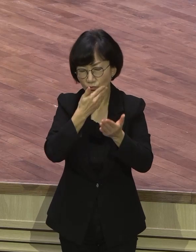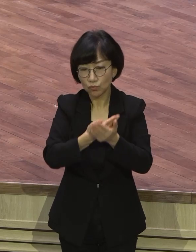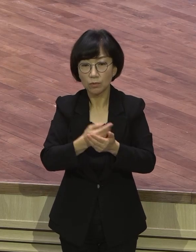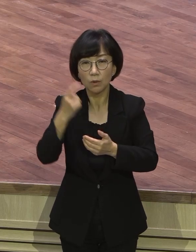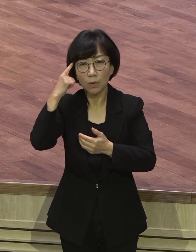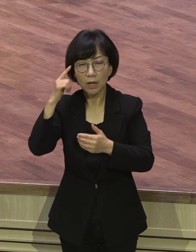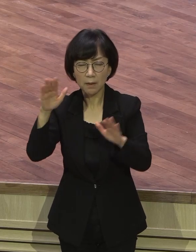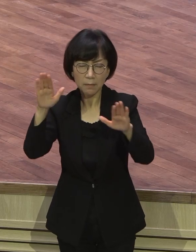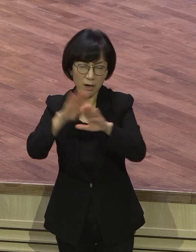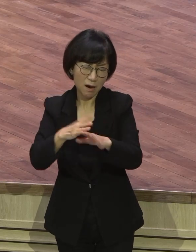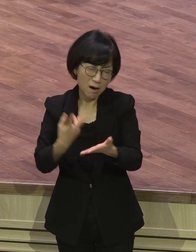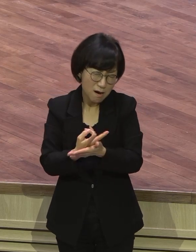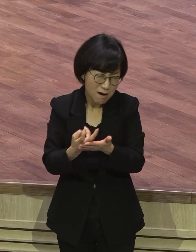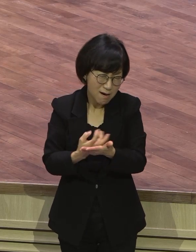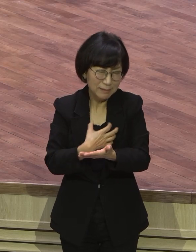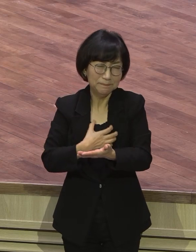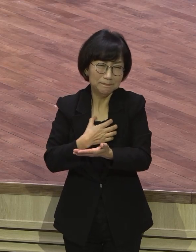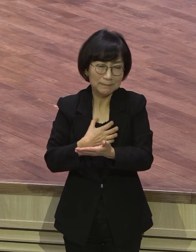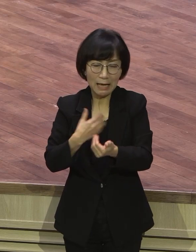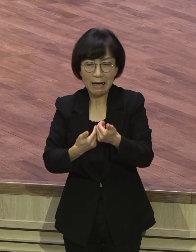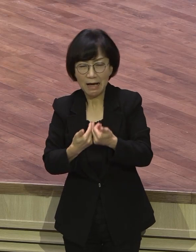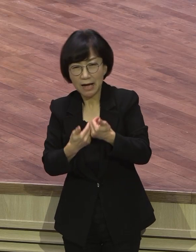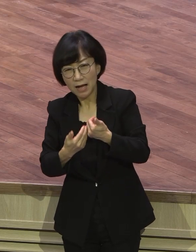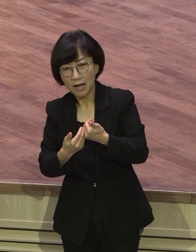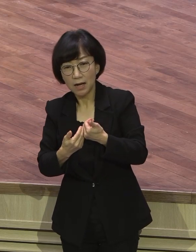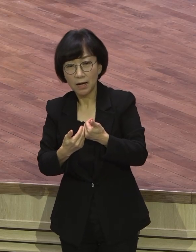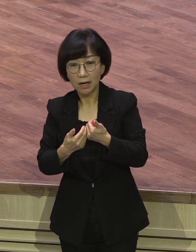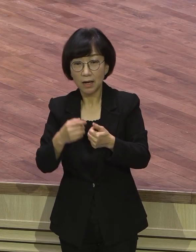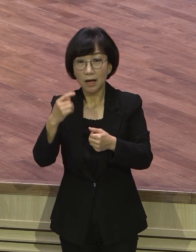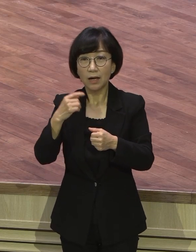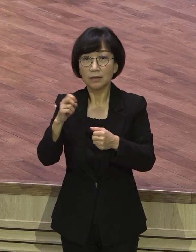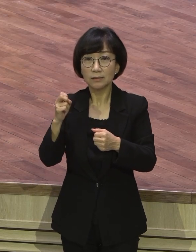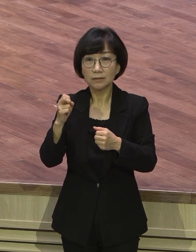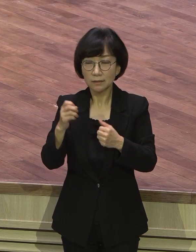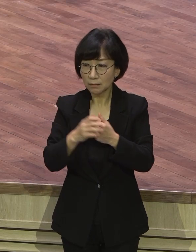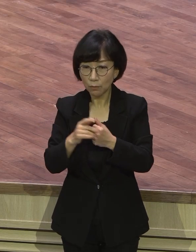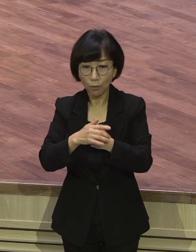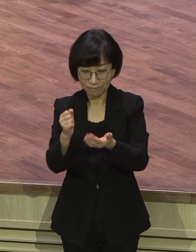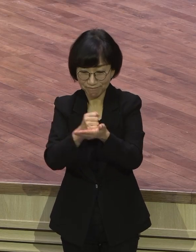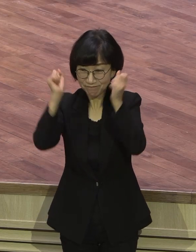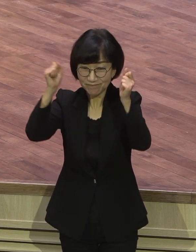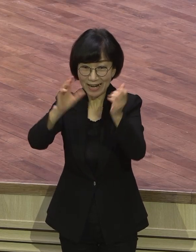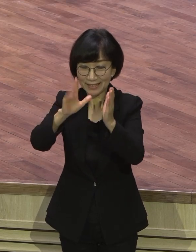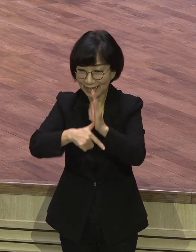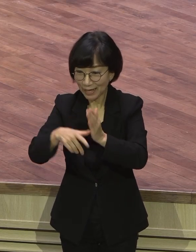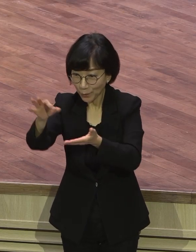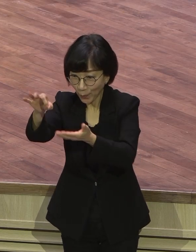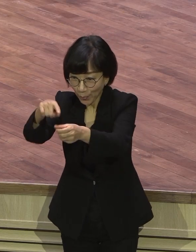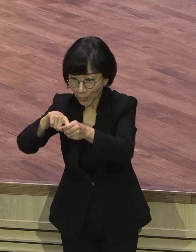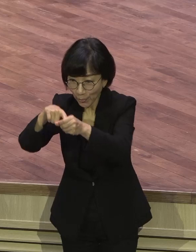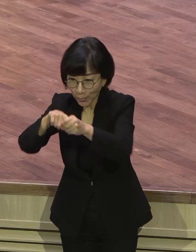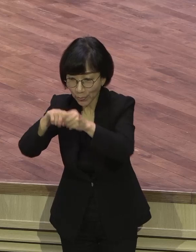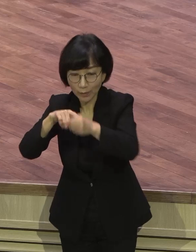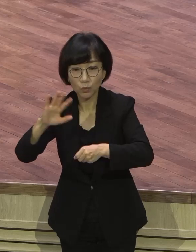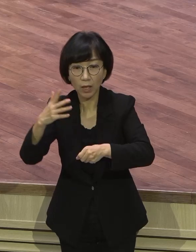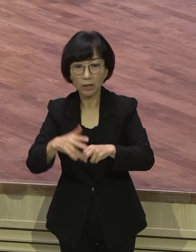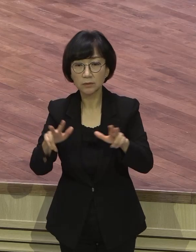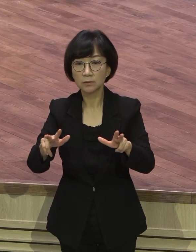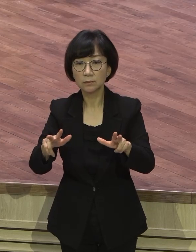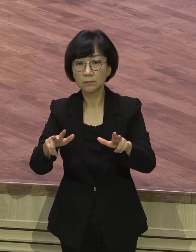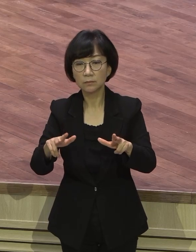여러분 시달립니다 갈등 많습니다 무속할 때 뭐라도 돈이 안 들어오지 하나도 안 들어오지 뭐 다른 거 쉽지 않지